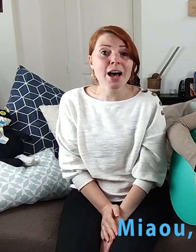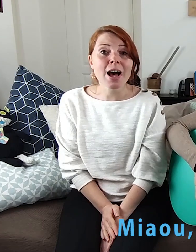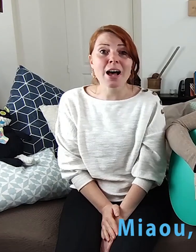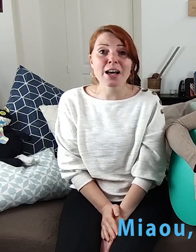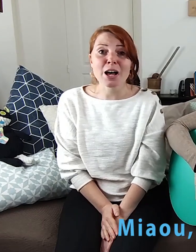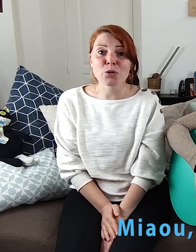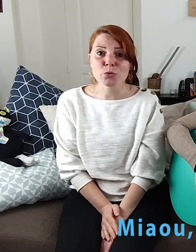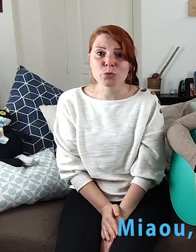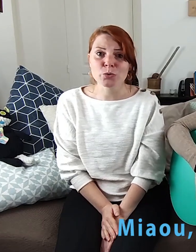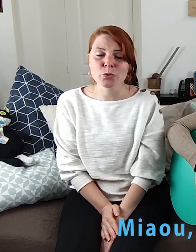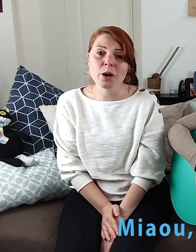Miaou,